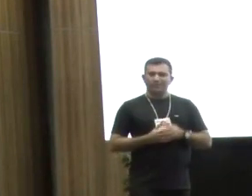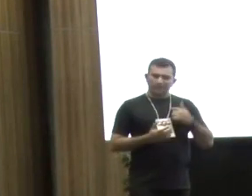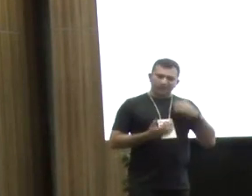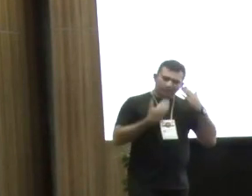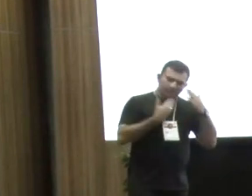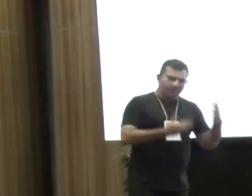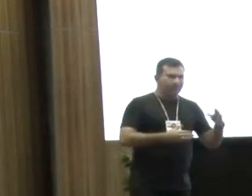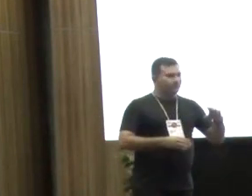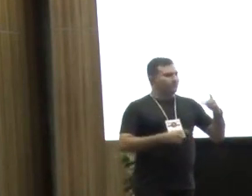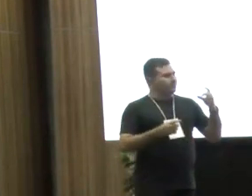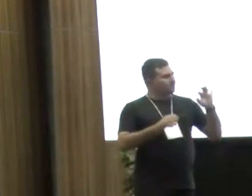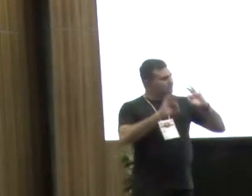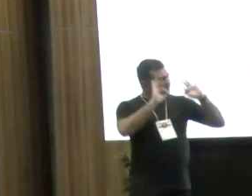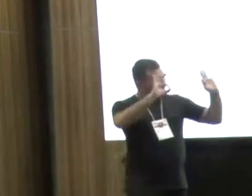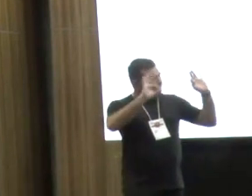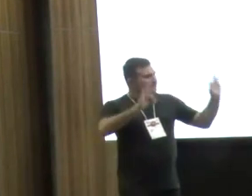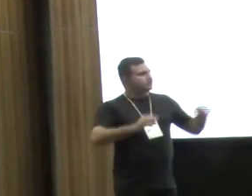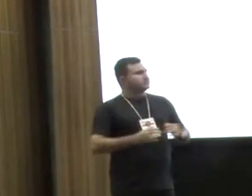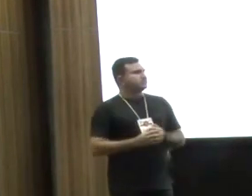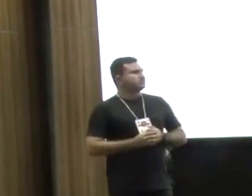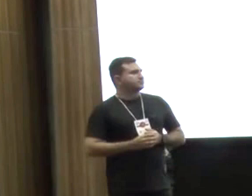Homem, foi tão bom.